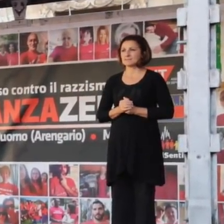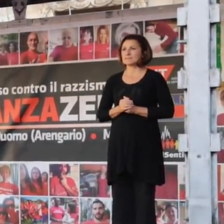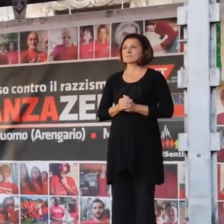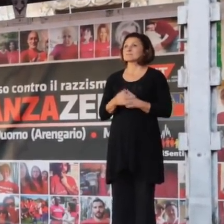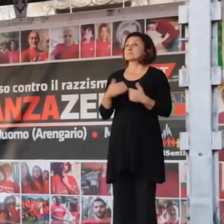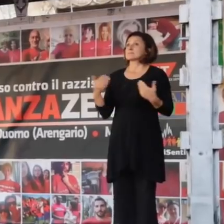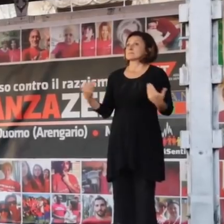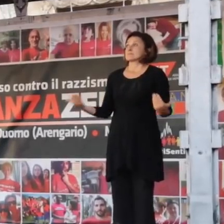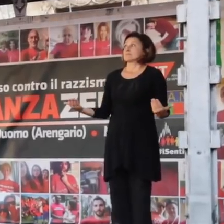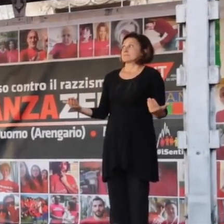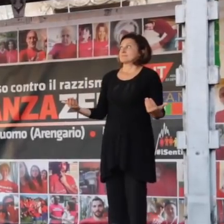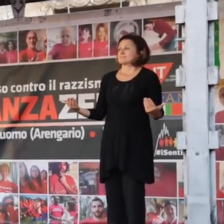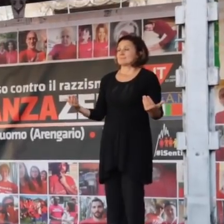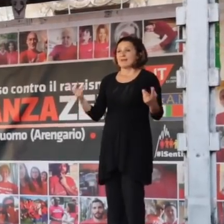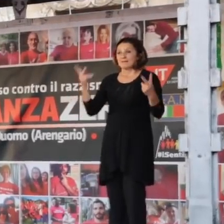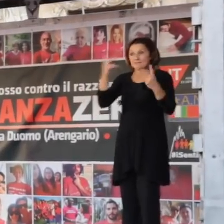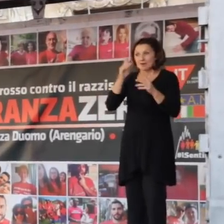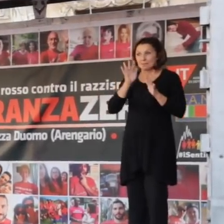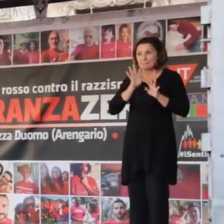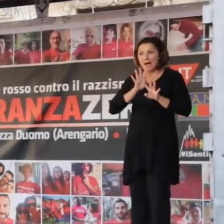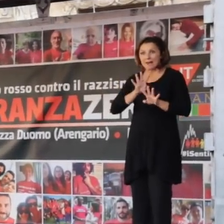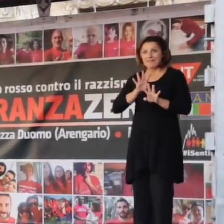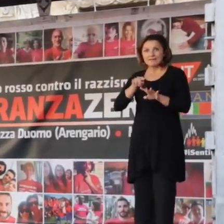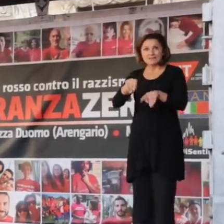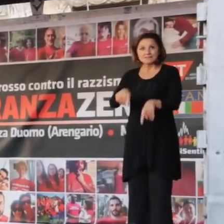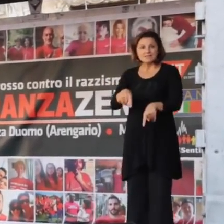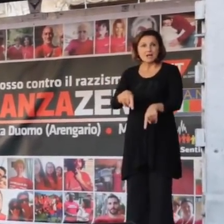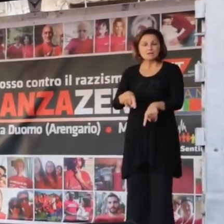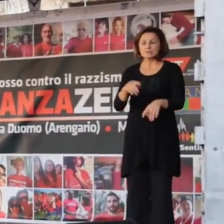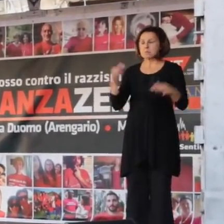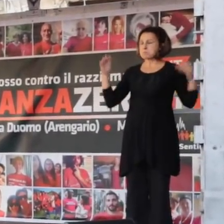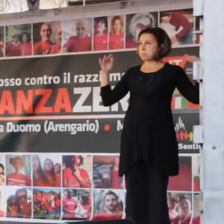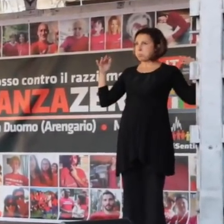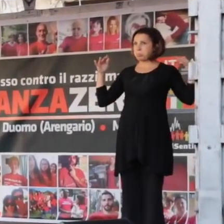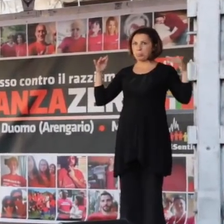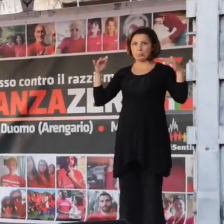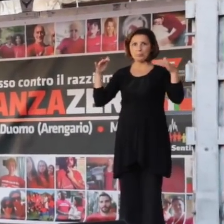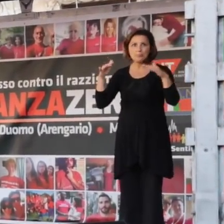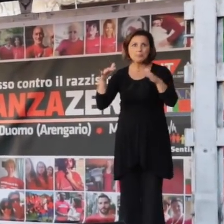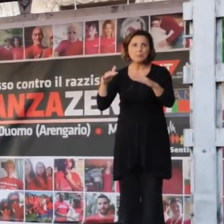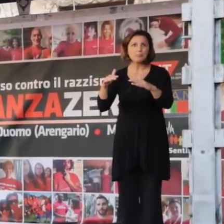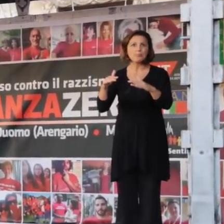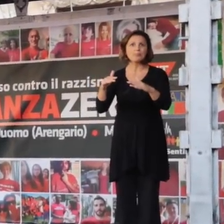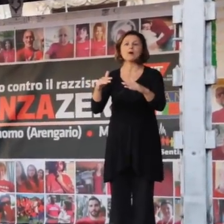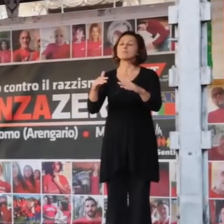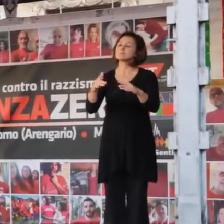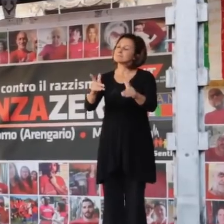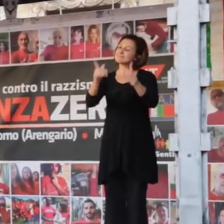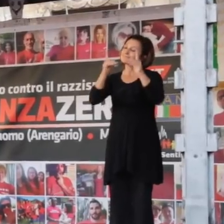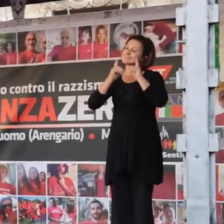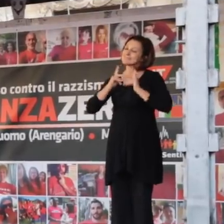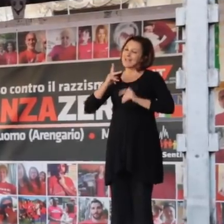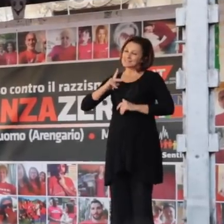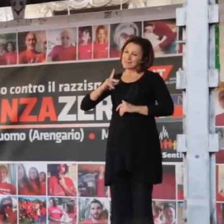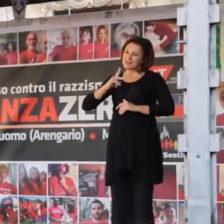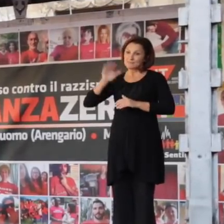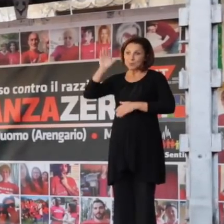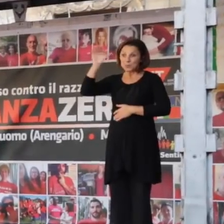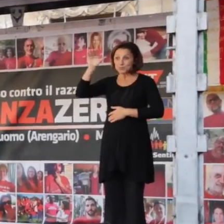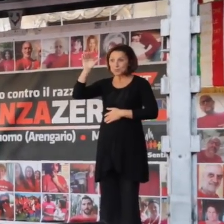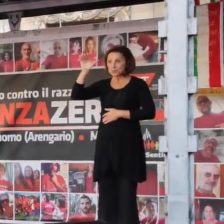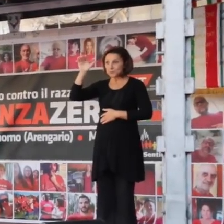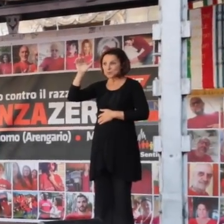numerosa a questa nostra straordinaria manifestazione ci fa sperare di poter costruire